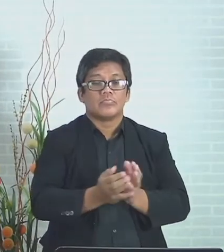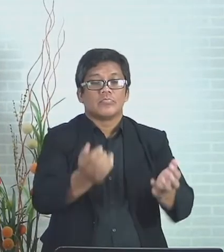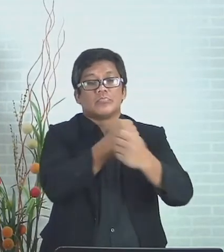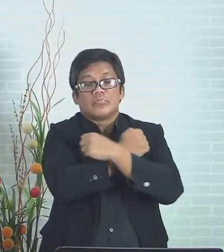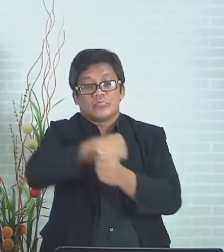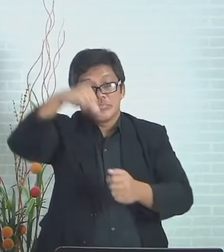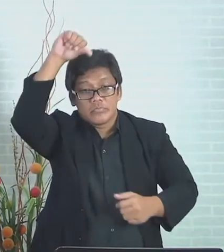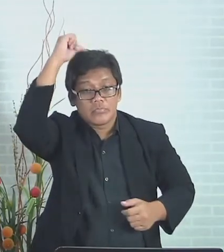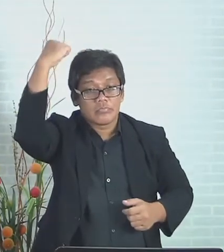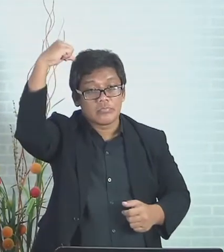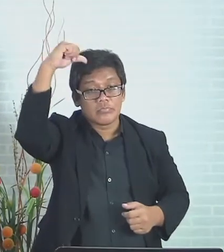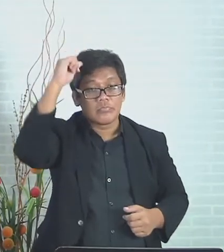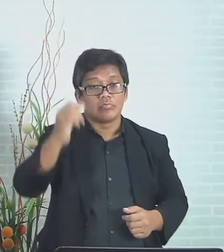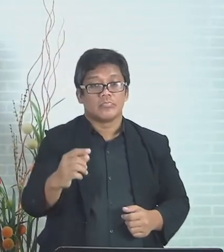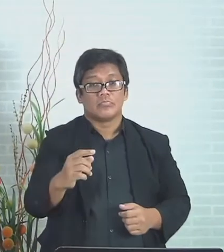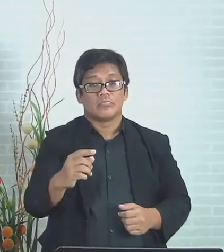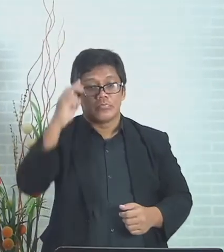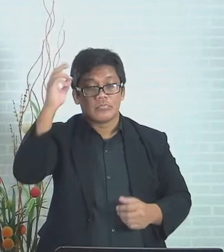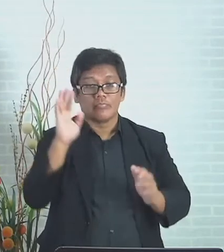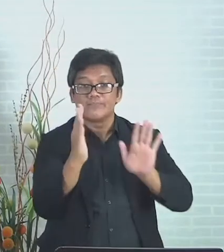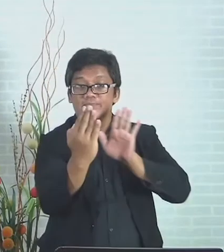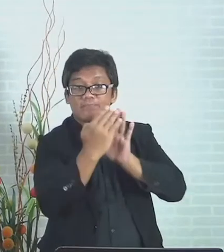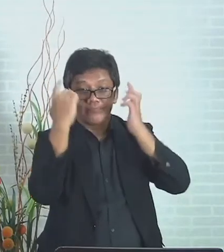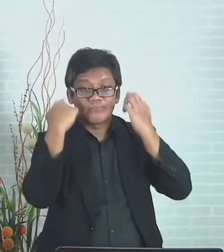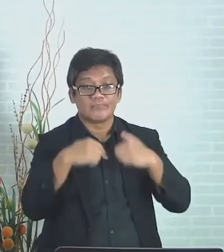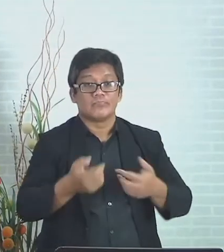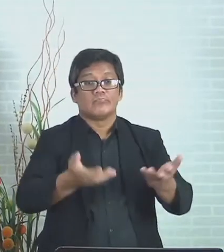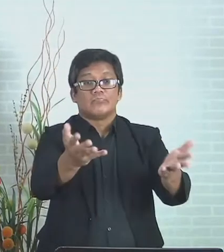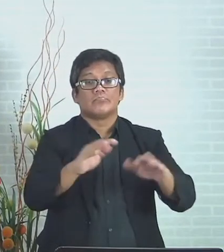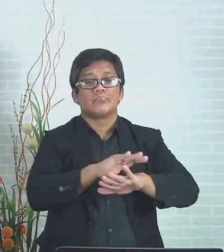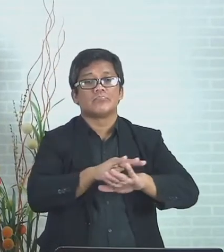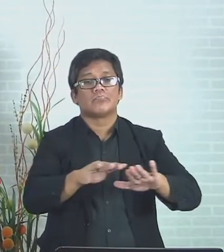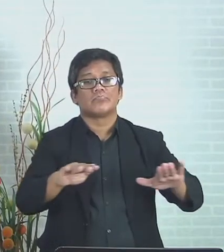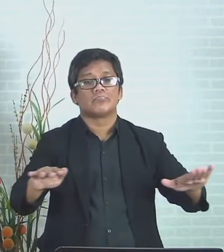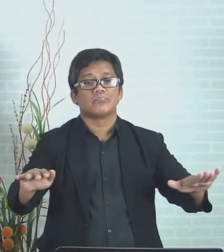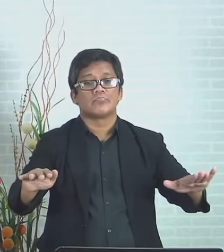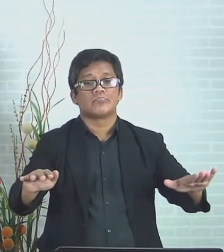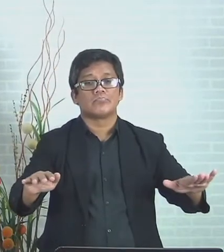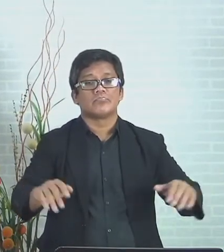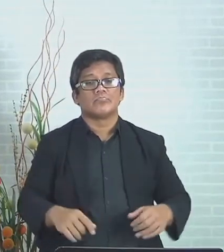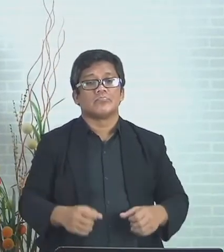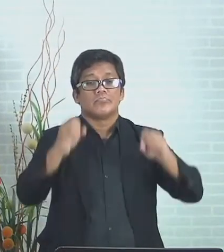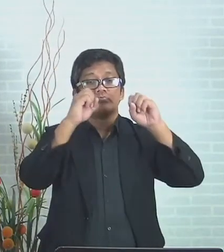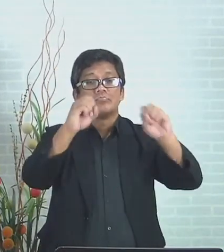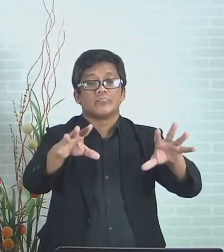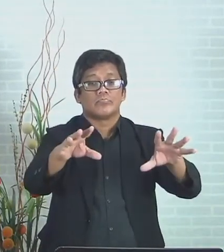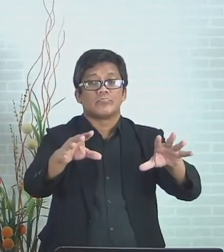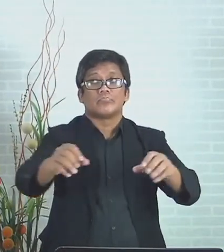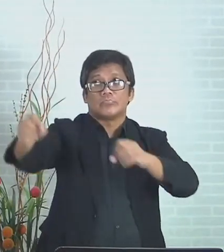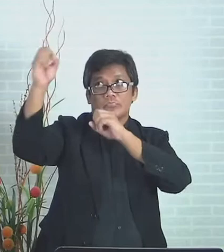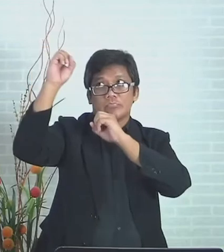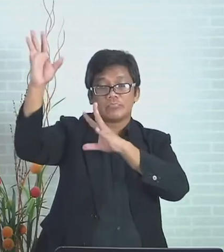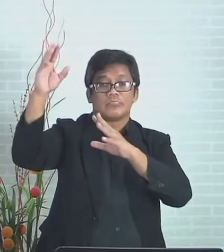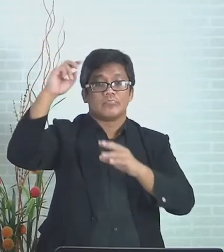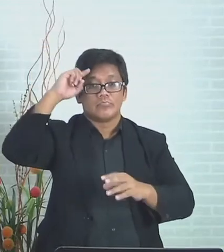karunia Tuhan menghadapkan wajah-nya kepadamu dan memberi engkau damai sejahtera kiranya berkat daripada Bapak